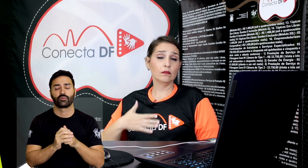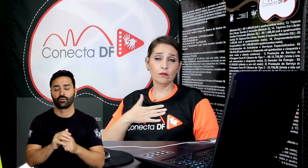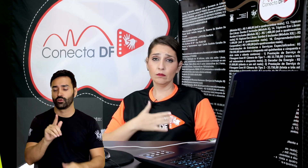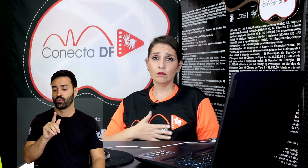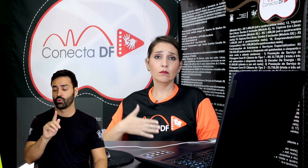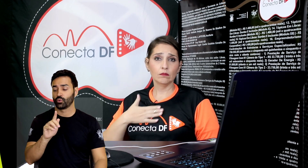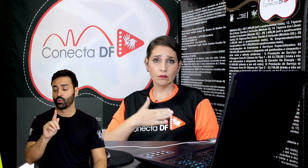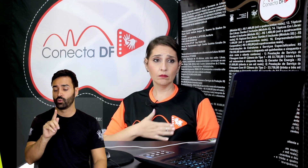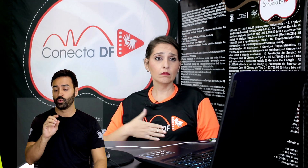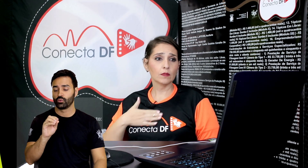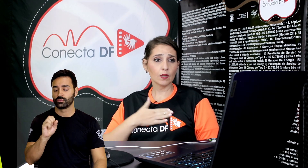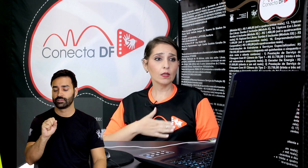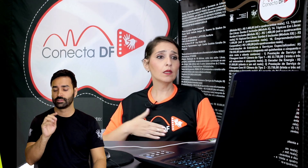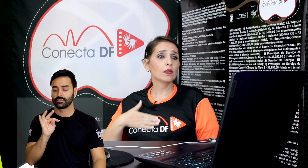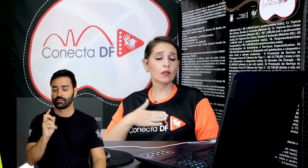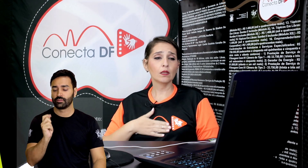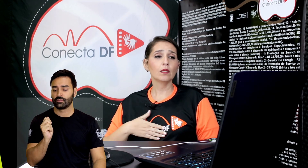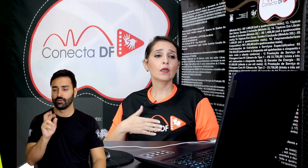Gostar.